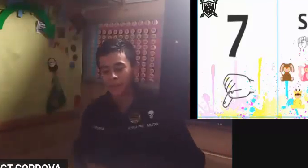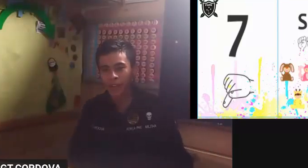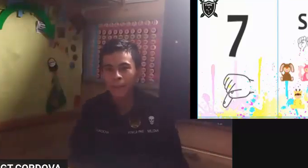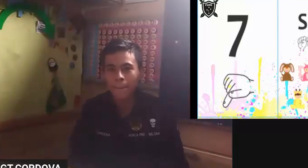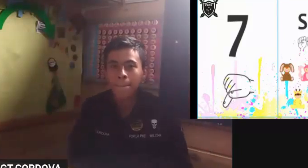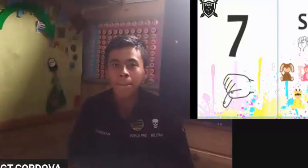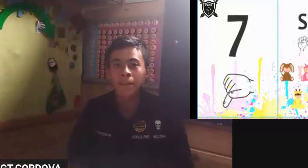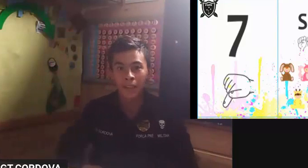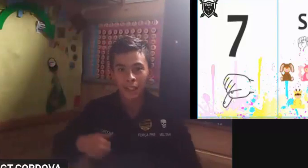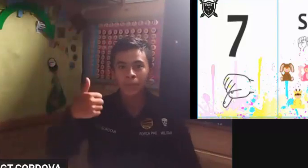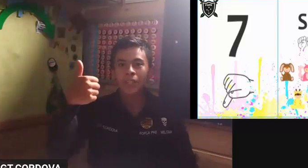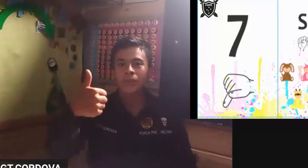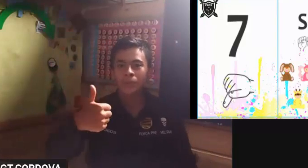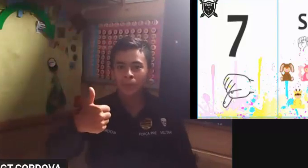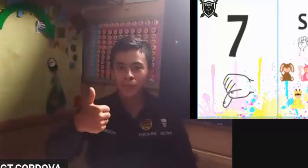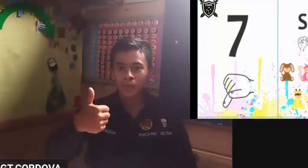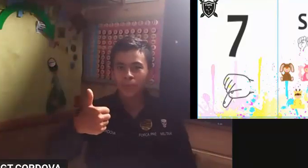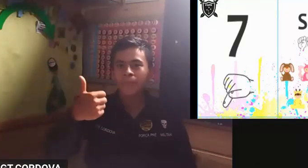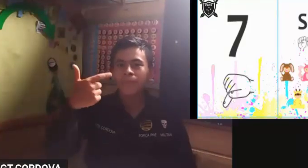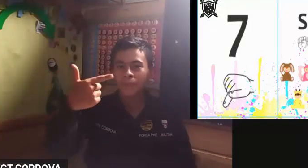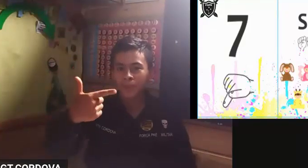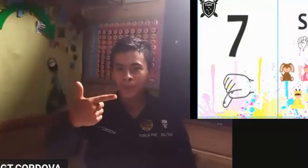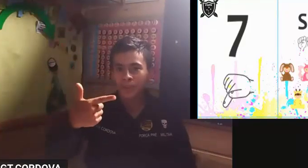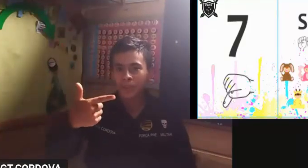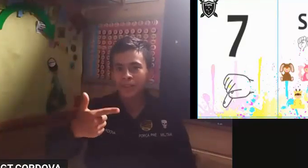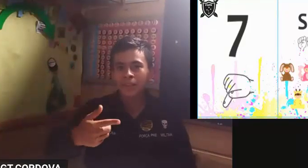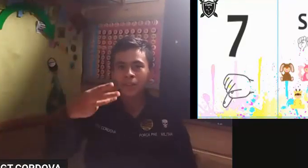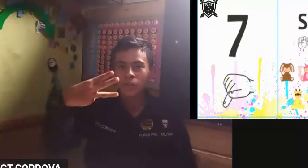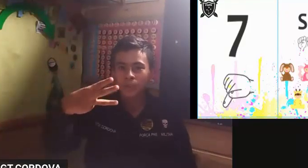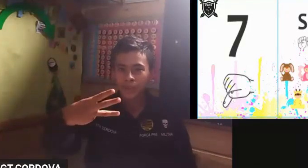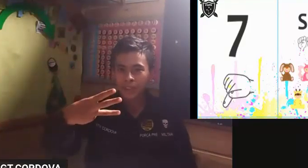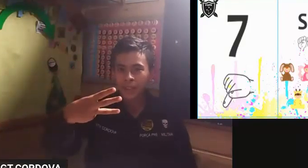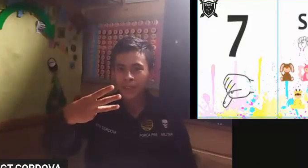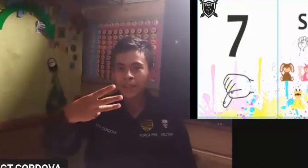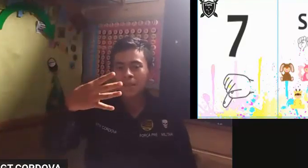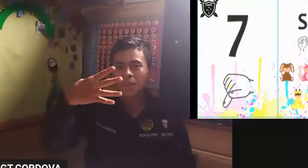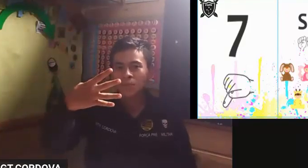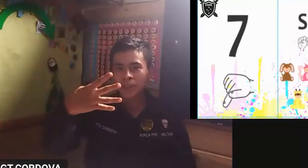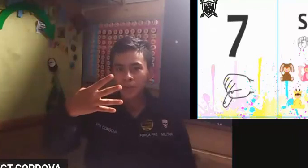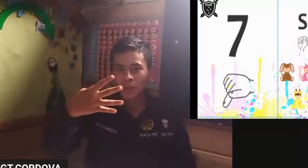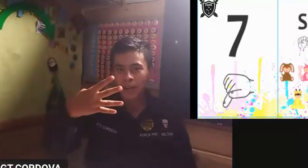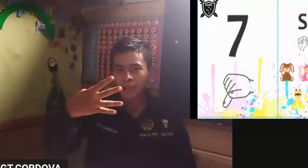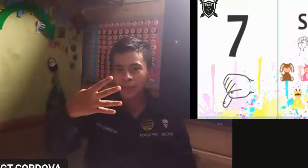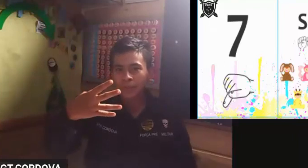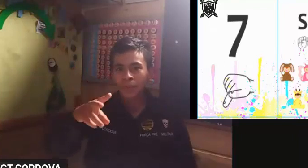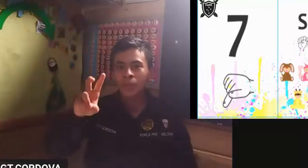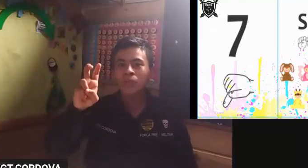recapitular? Então recapitulando. O 1, número 2, número 3, número 4,